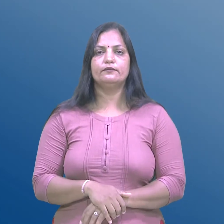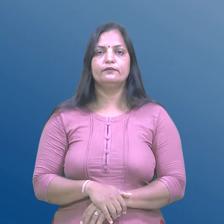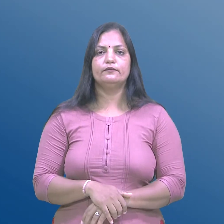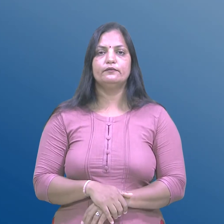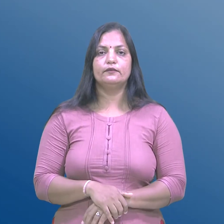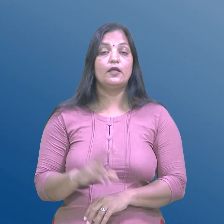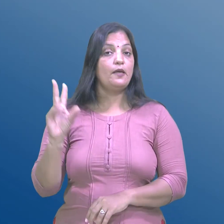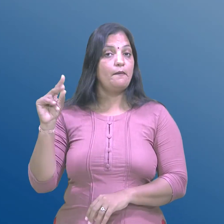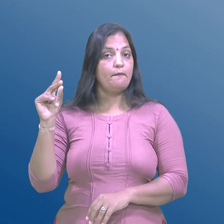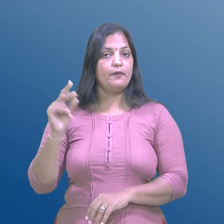બીજું,